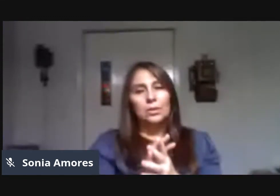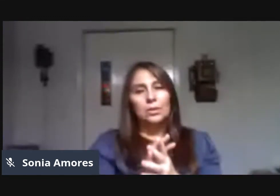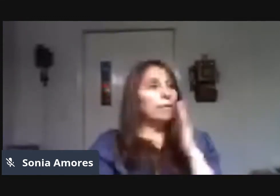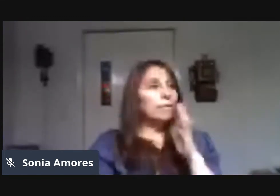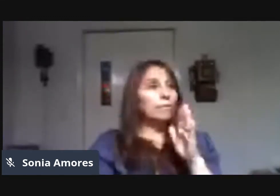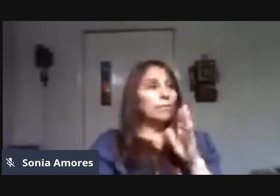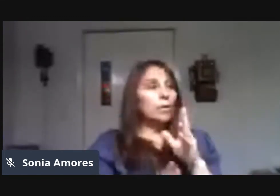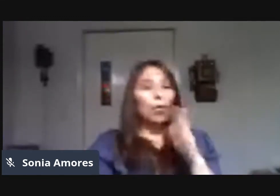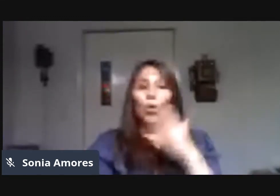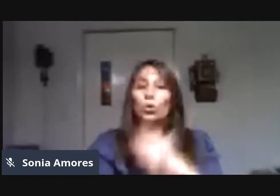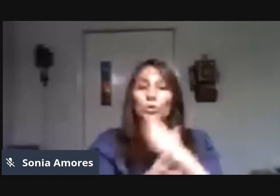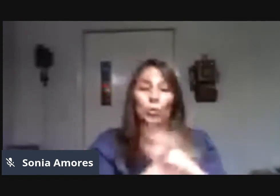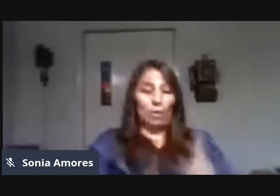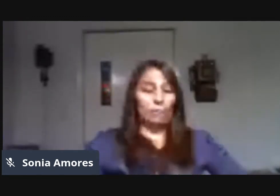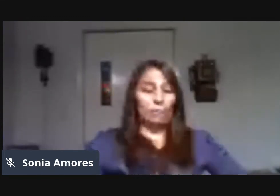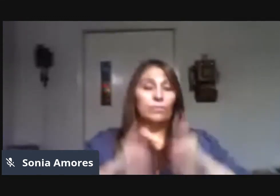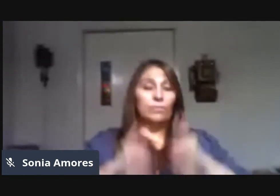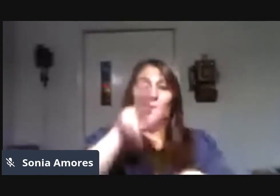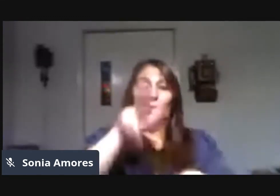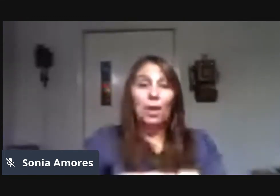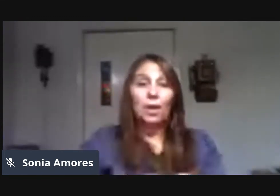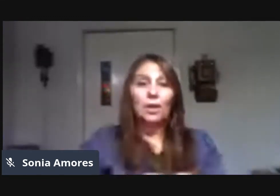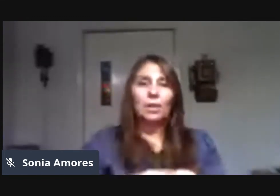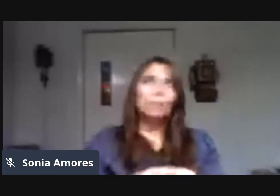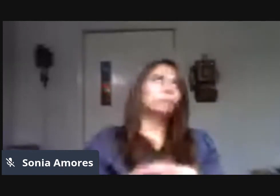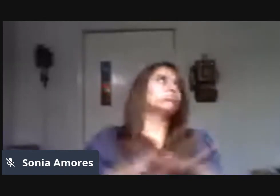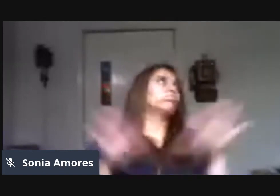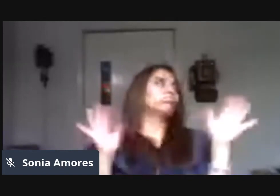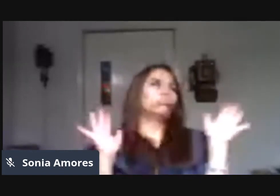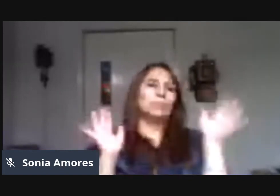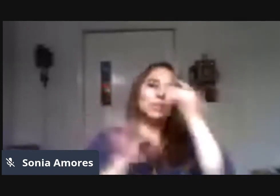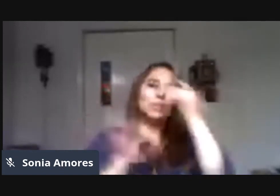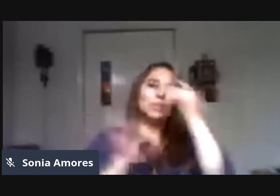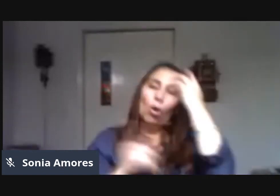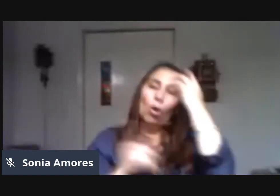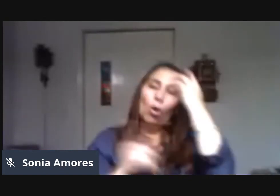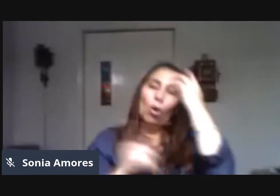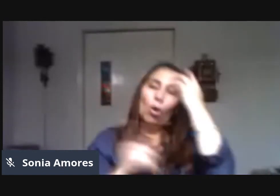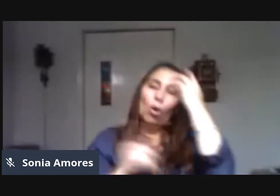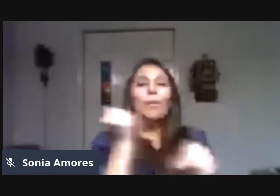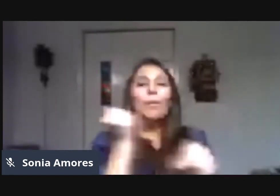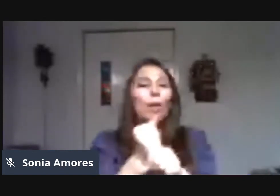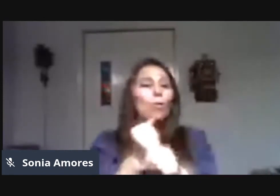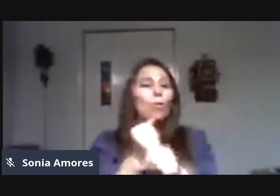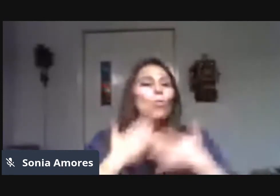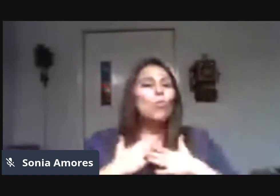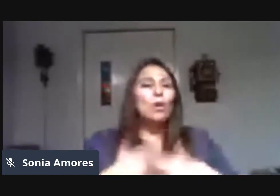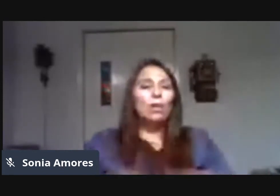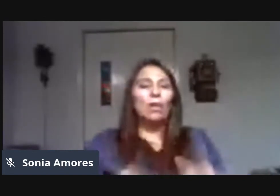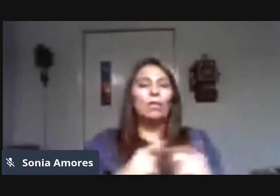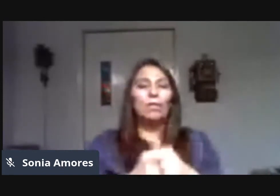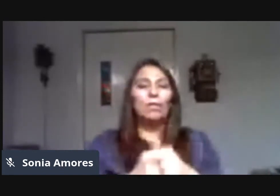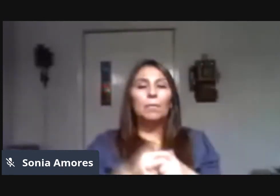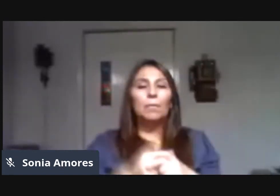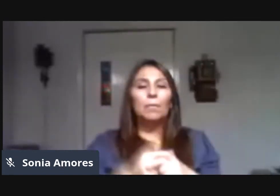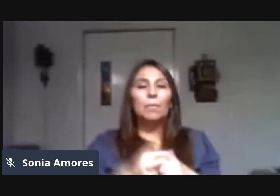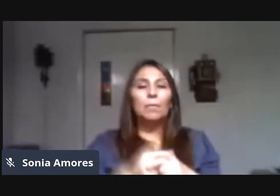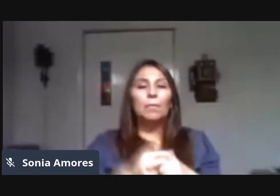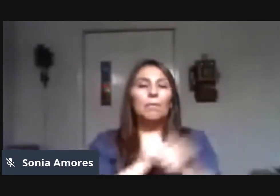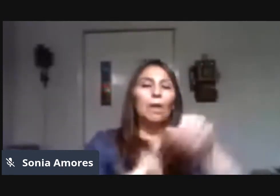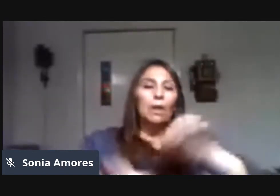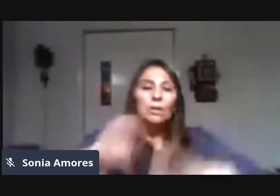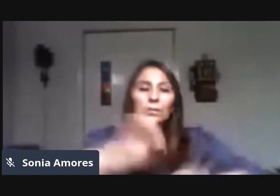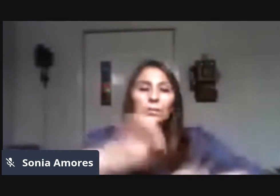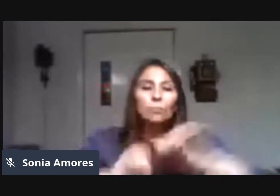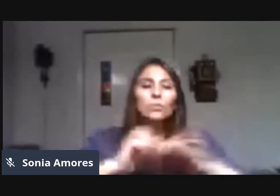a las condiciones del trabajo informal, de empleadas que trabajan en edificios